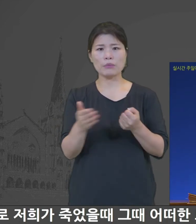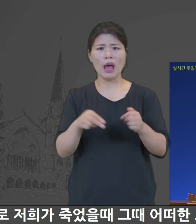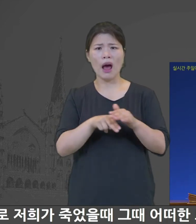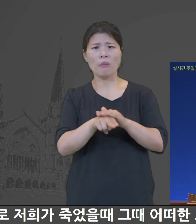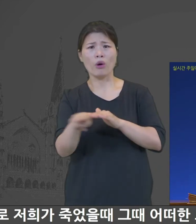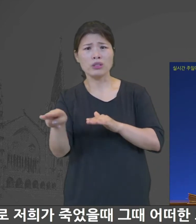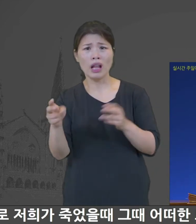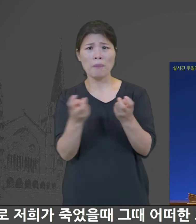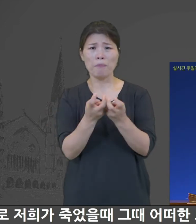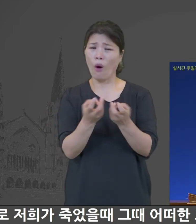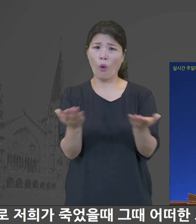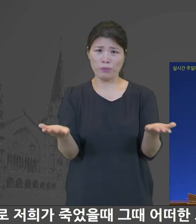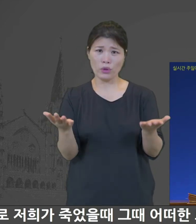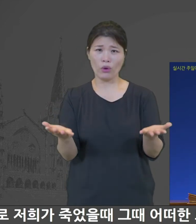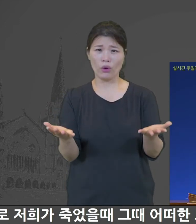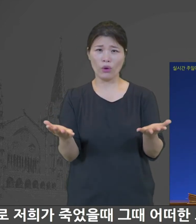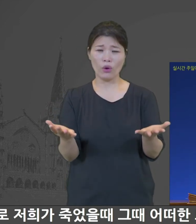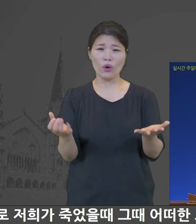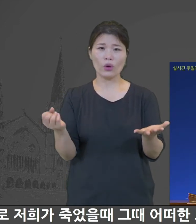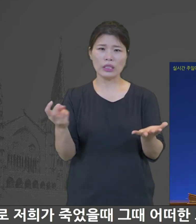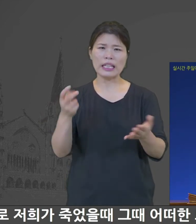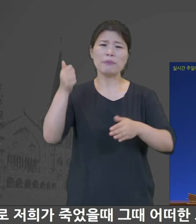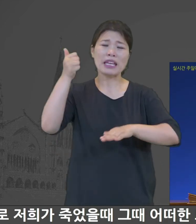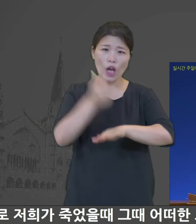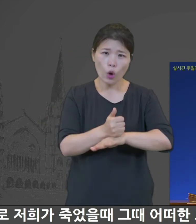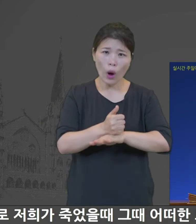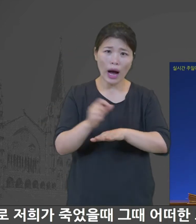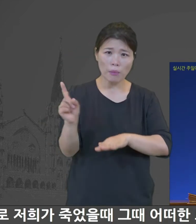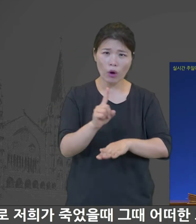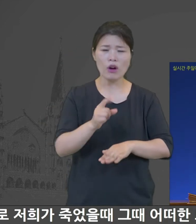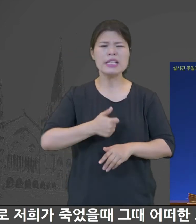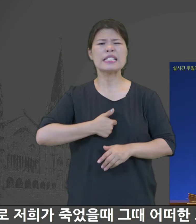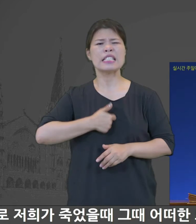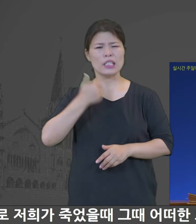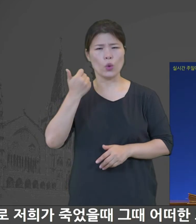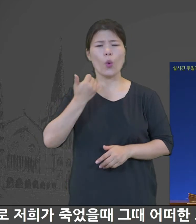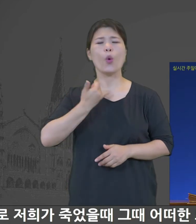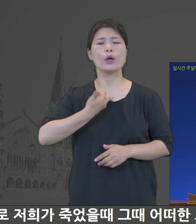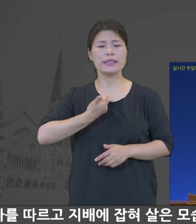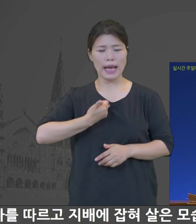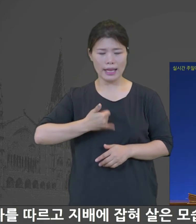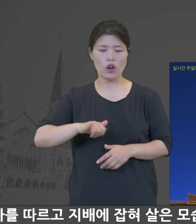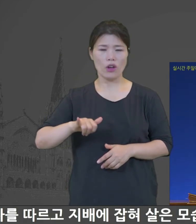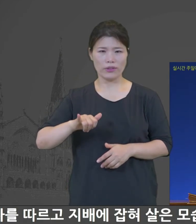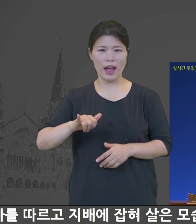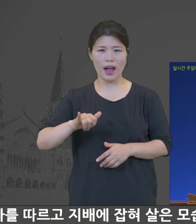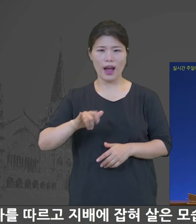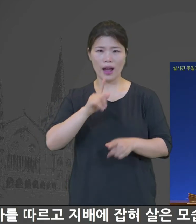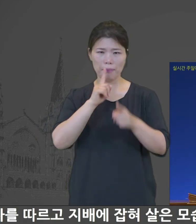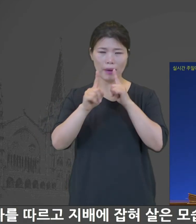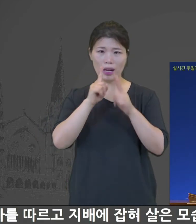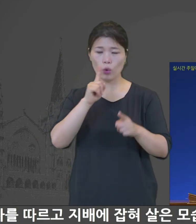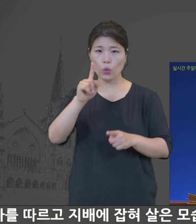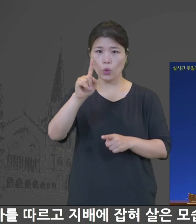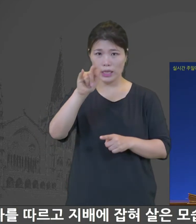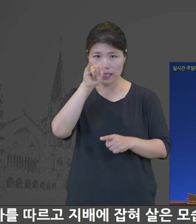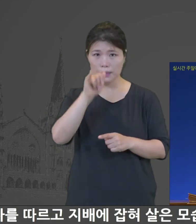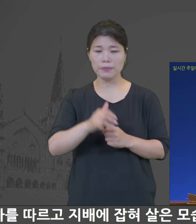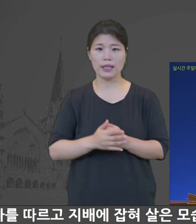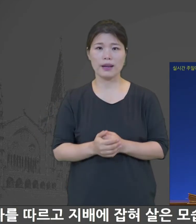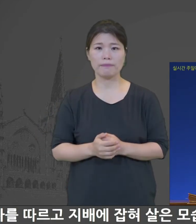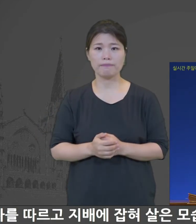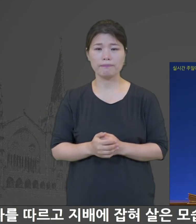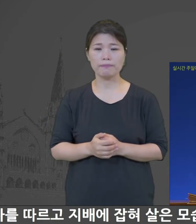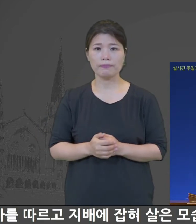길이 없었고 그 결과 진노의 자녀였다고 선포하고 있는